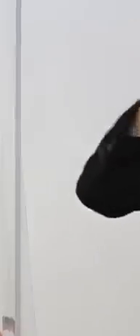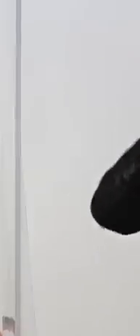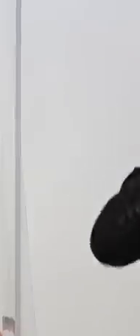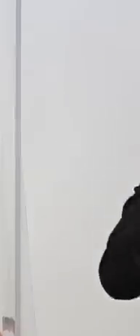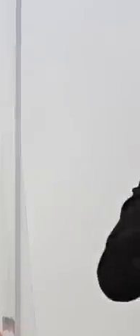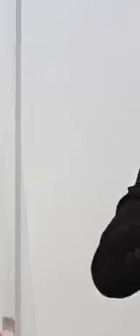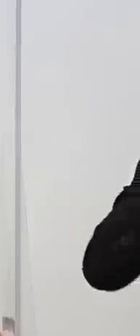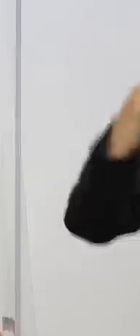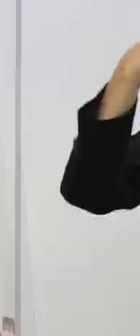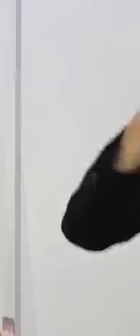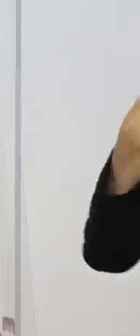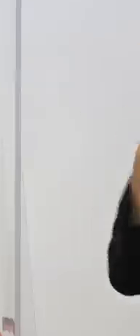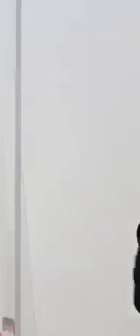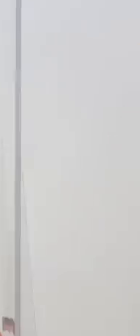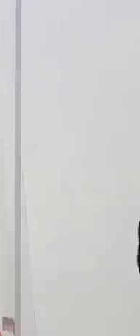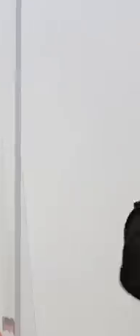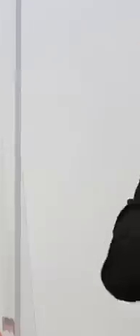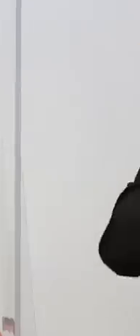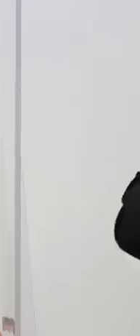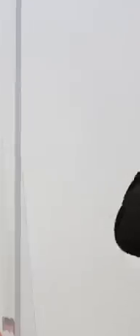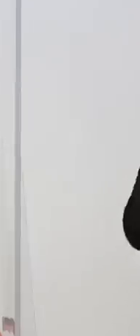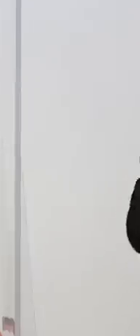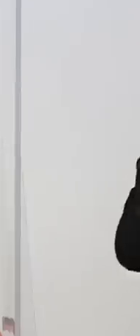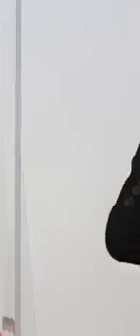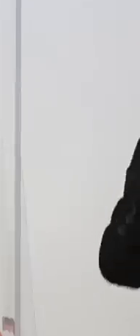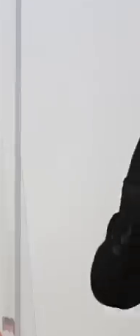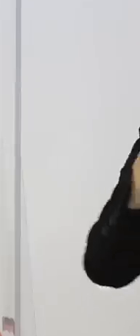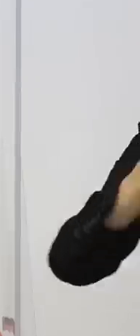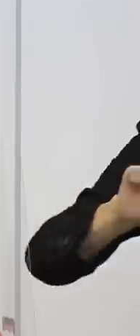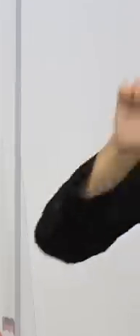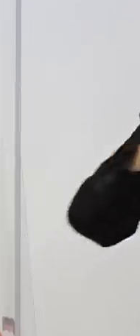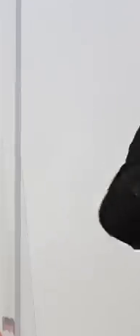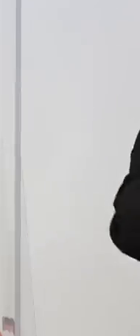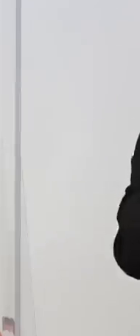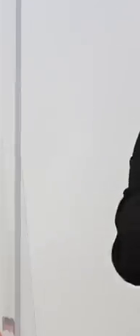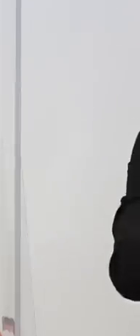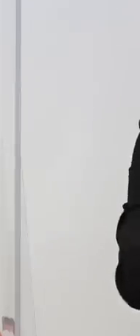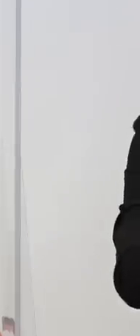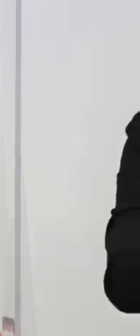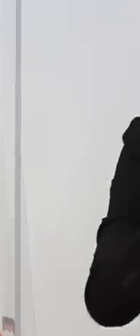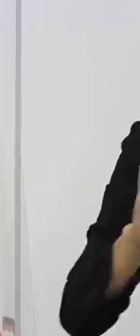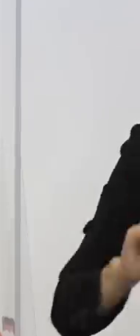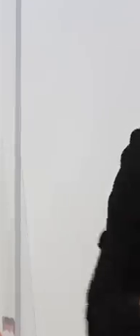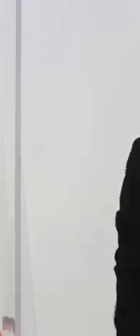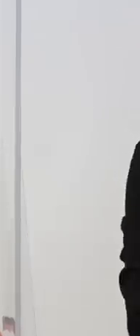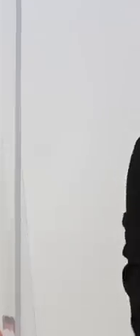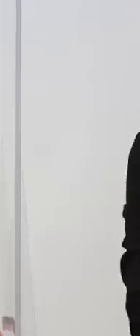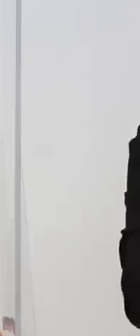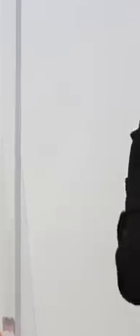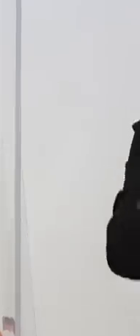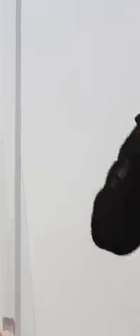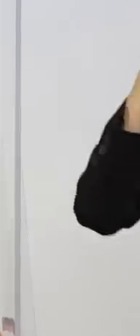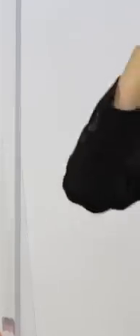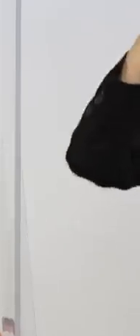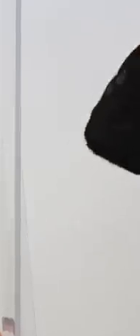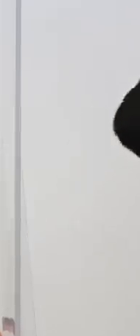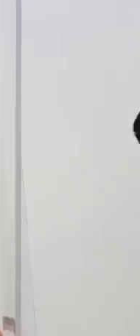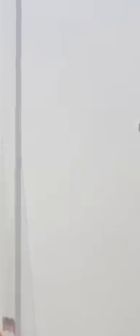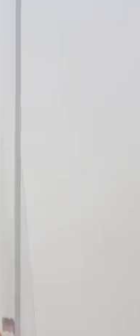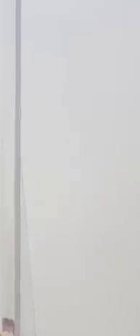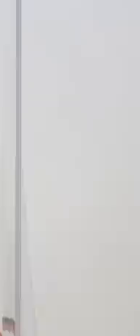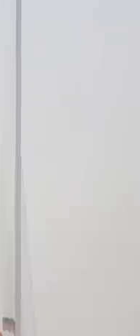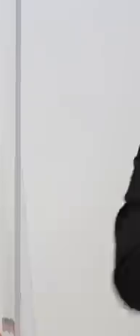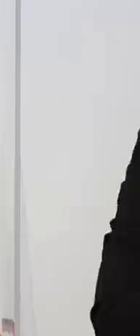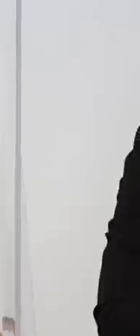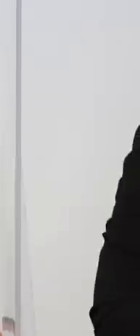기반으로 정부는 10년 뒤 2032년에는 달 착륙선을 우리 발사체로 쏘아 보낼 것입니다.